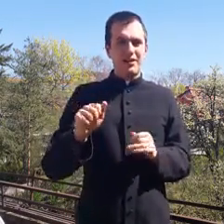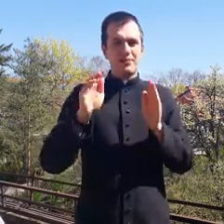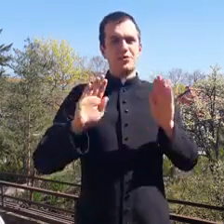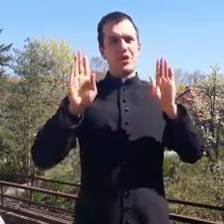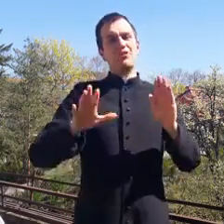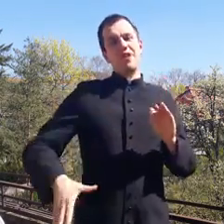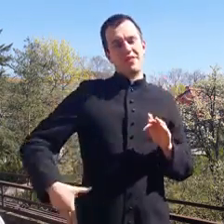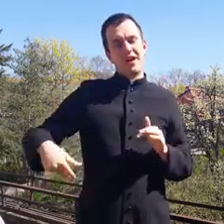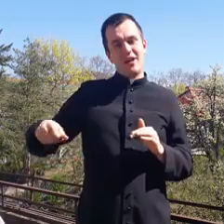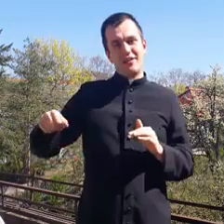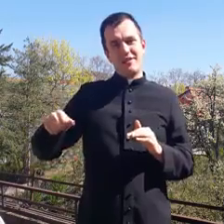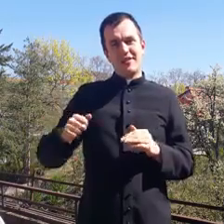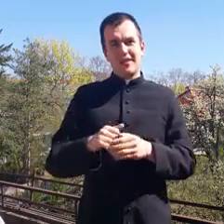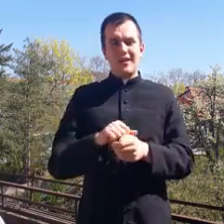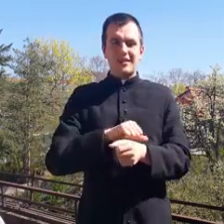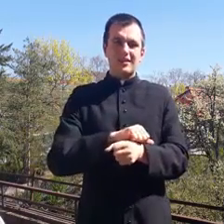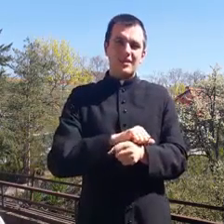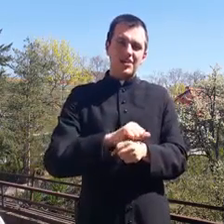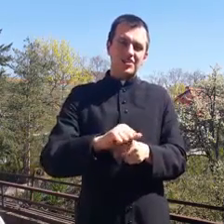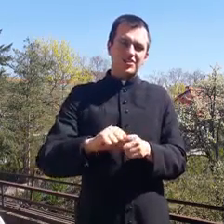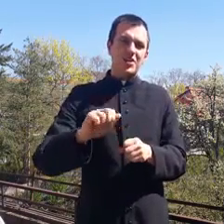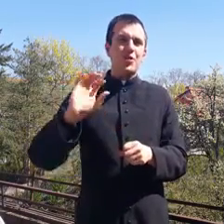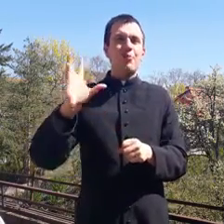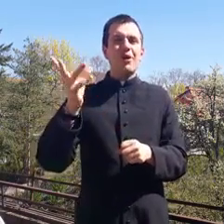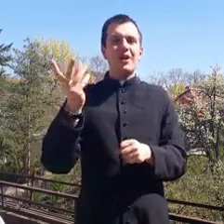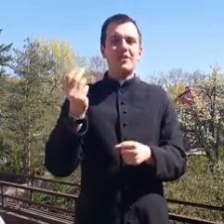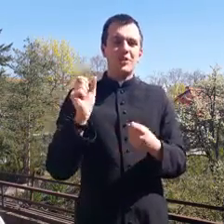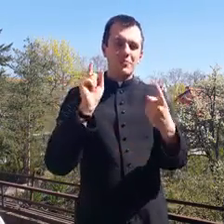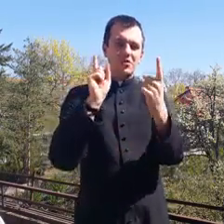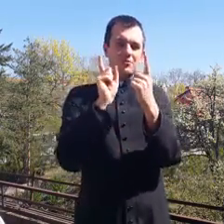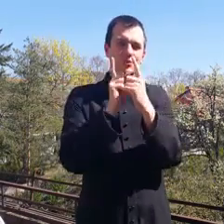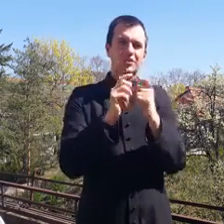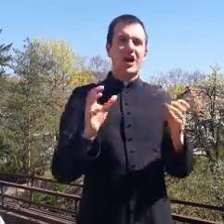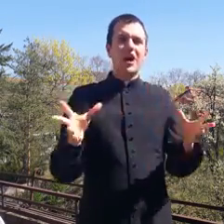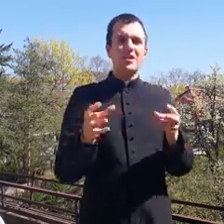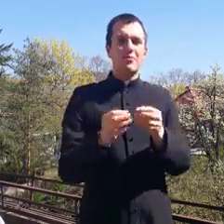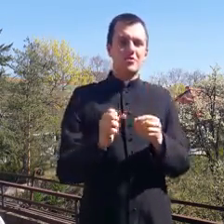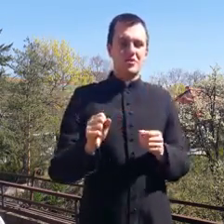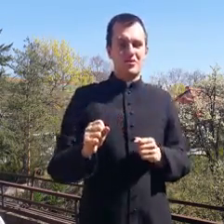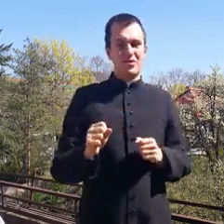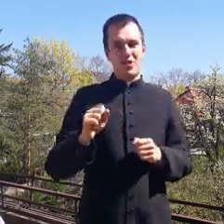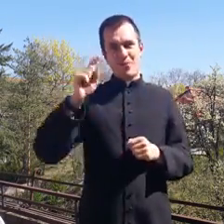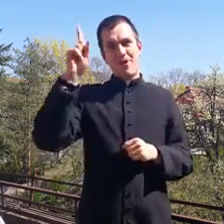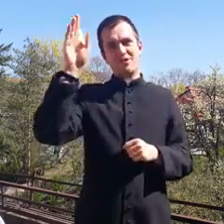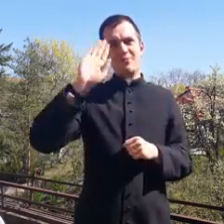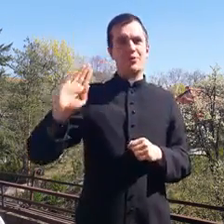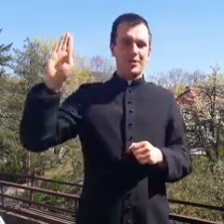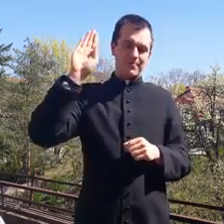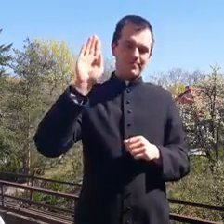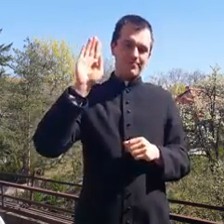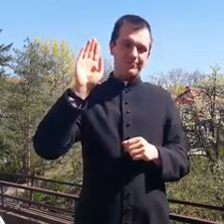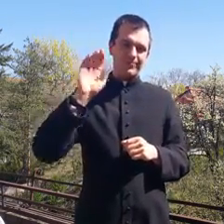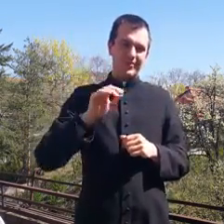msza święta jest pięknym spotkaniem z panem bogiem